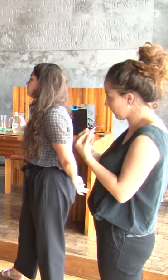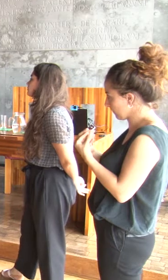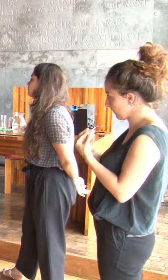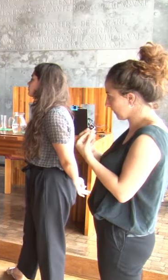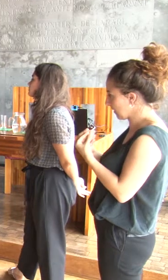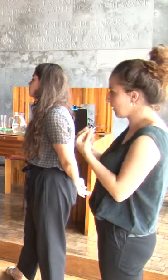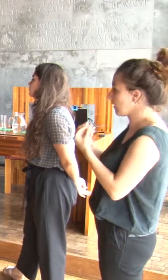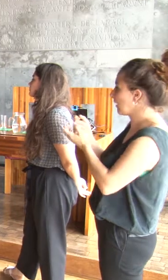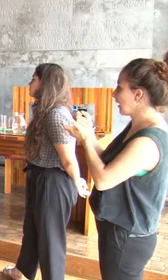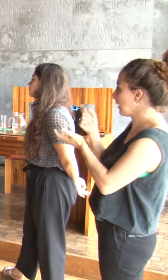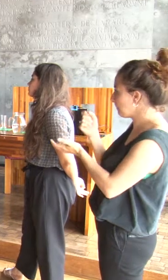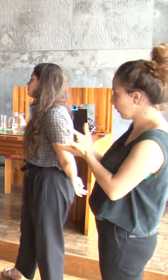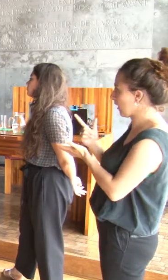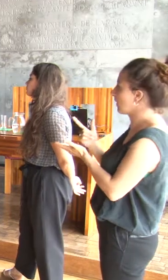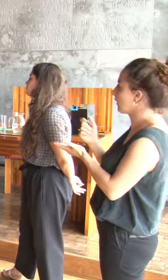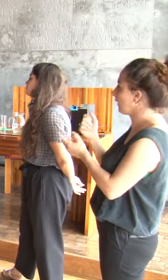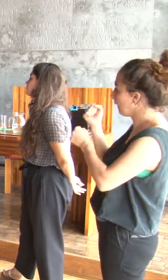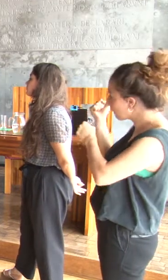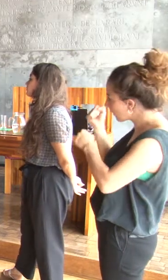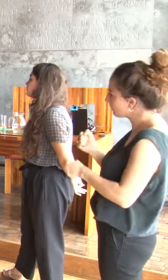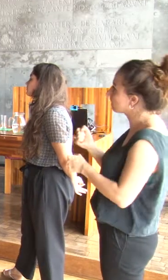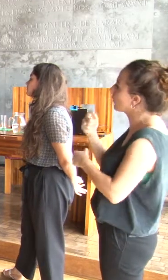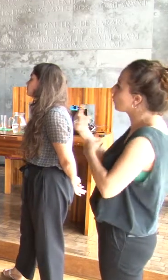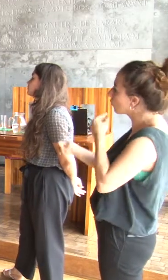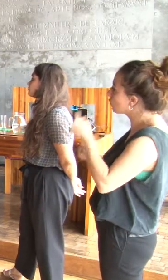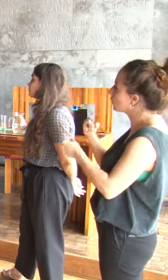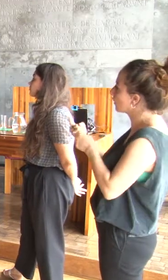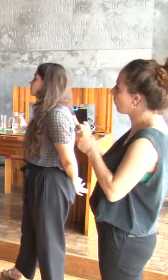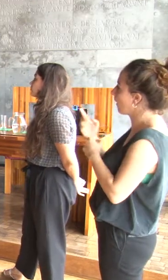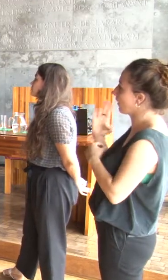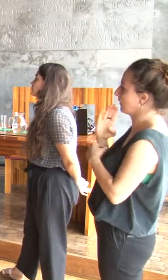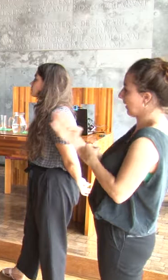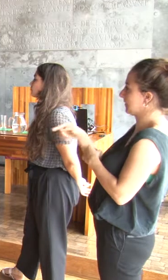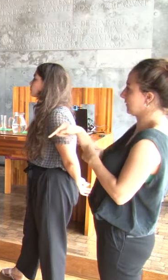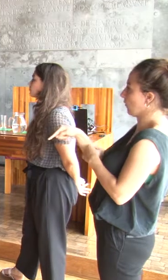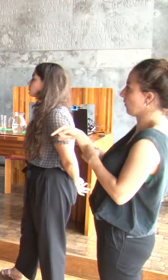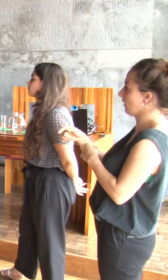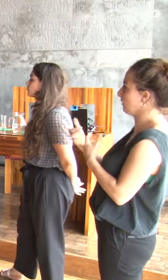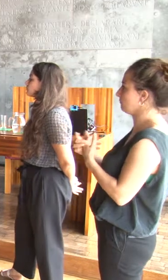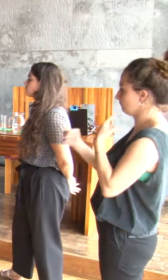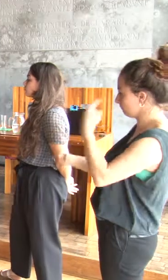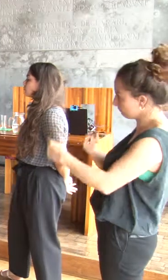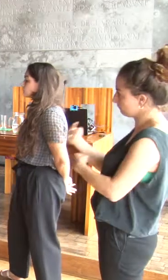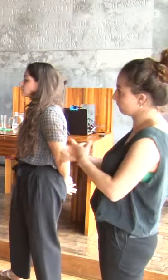assolutamente importante, fondamentale continuare in questo binario e portarlo avanti, insomma.